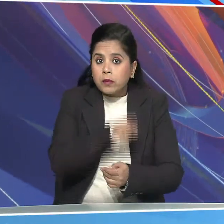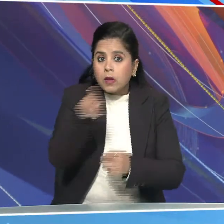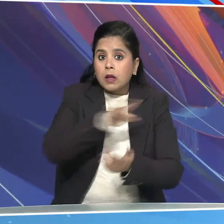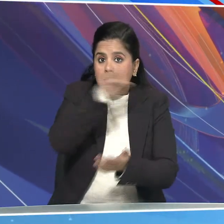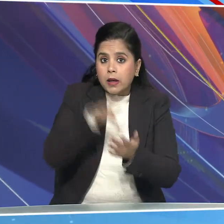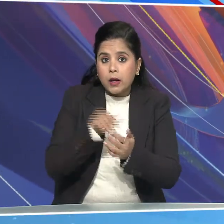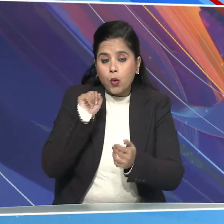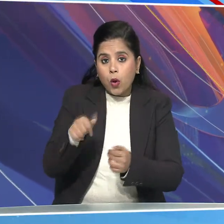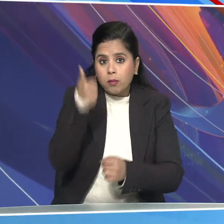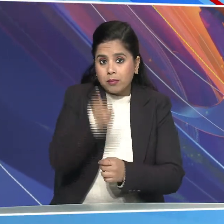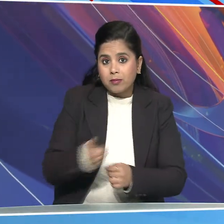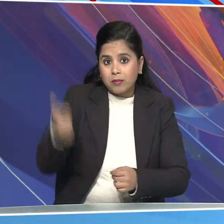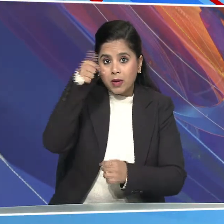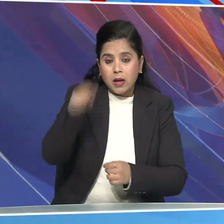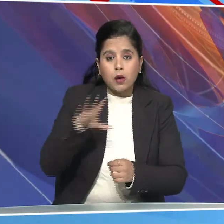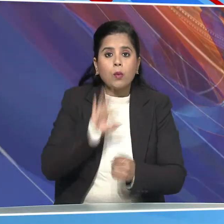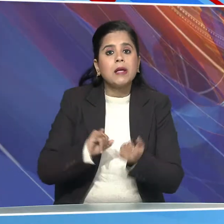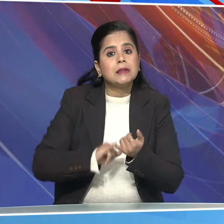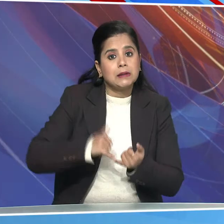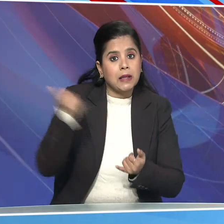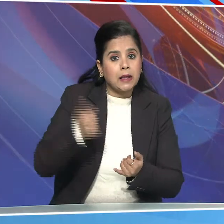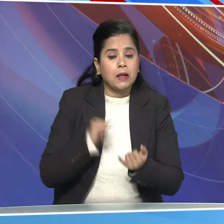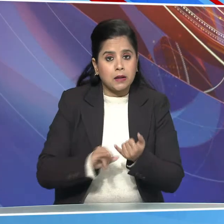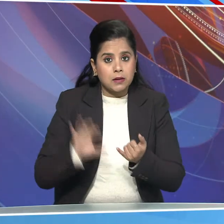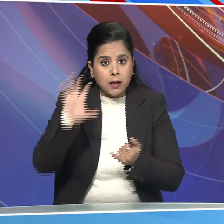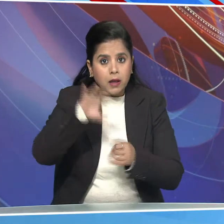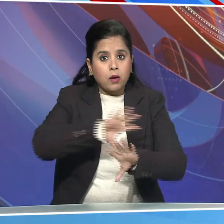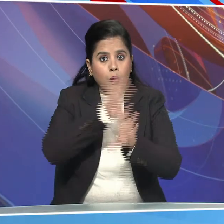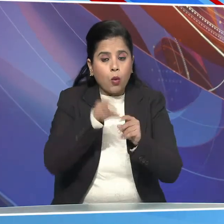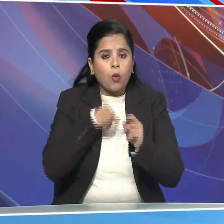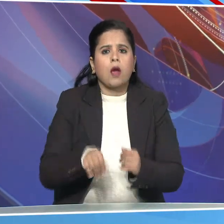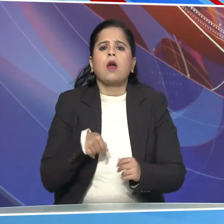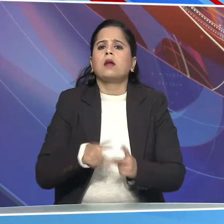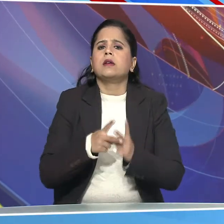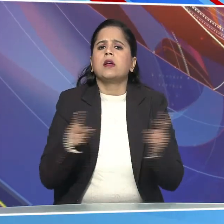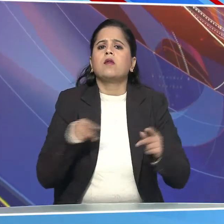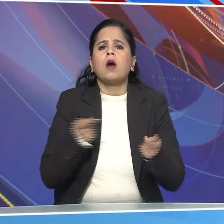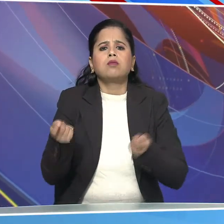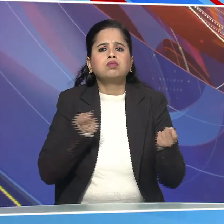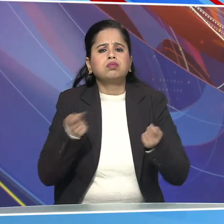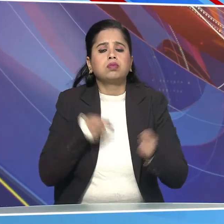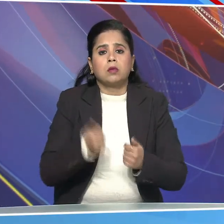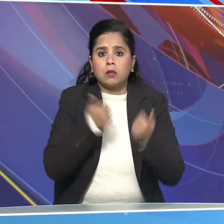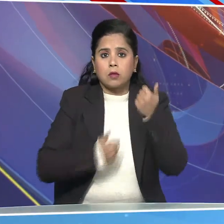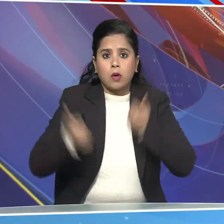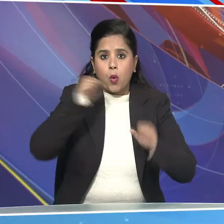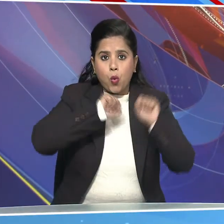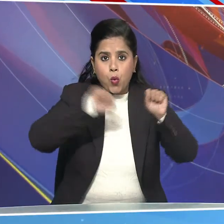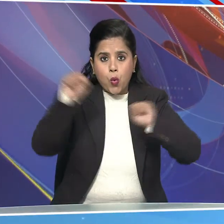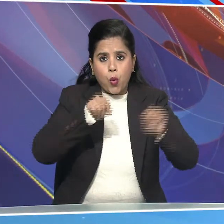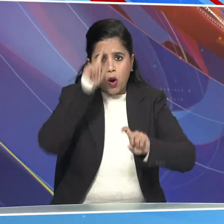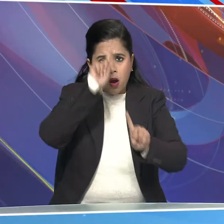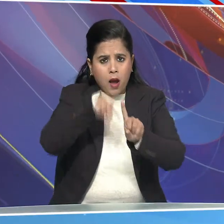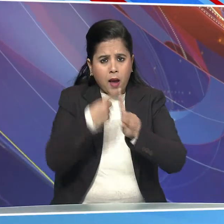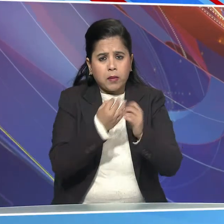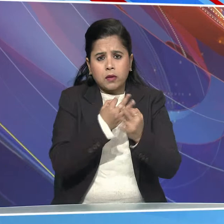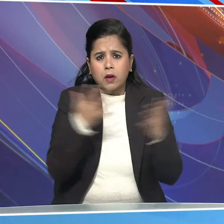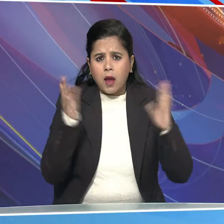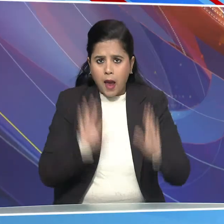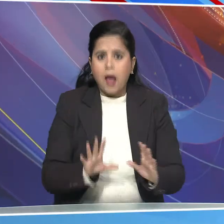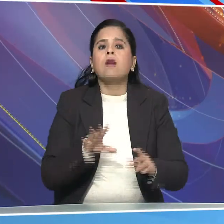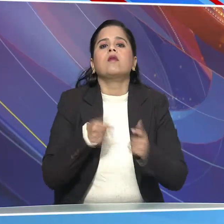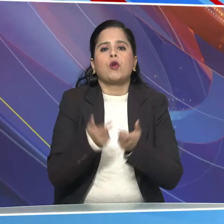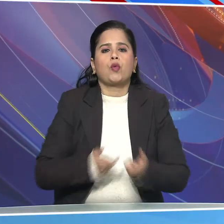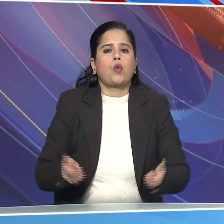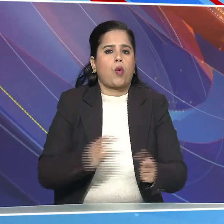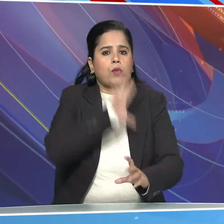प्रतिनिधि मुख्य सचिव और राज्यों का केंद्र शासित प्रदेशों के अन्य वरिष्ठ अधिकारी और विशेषज्ञ शामिल हो रहे